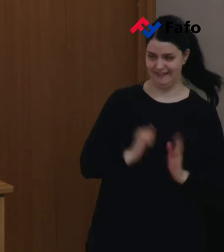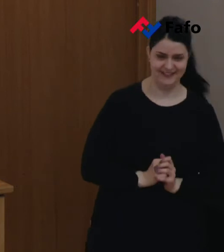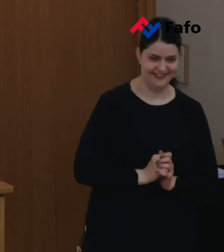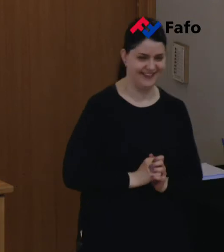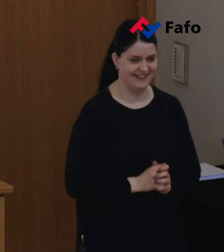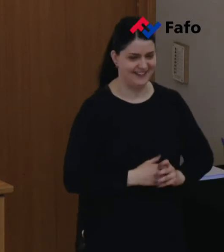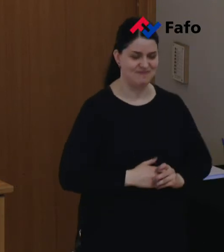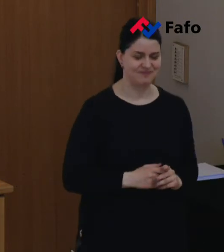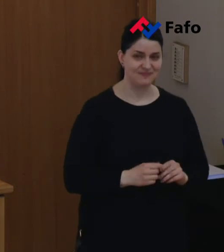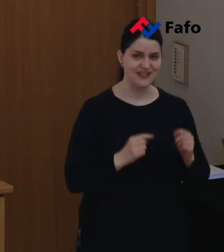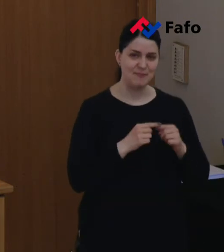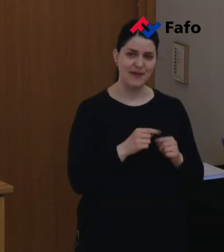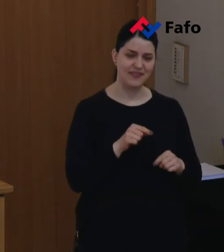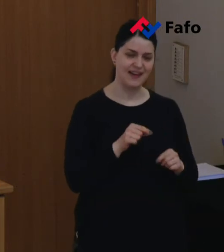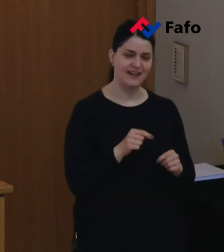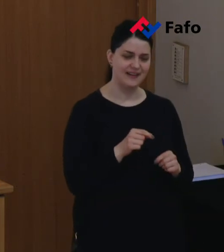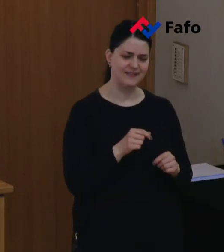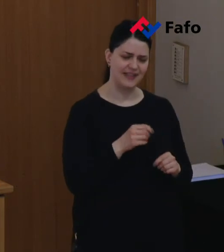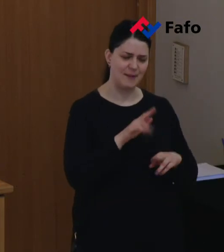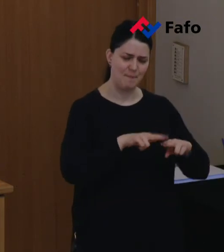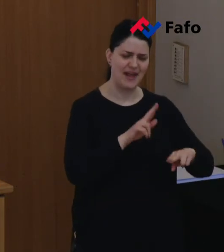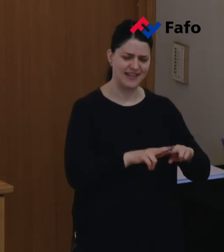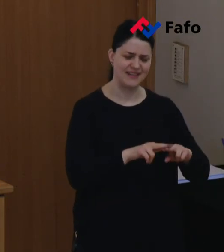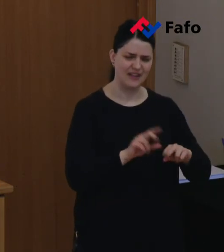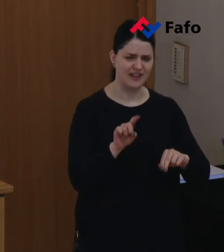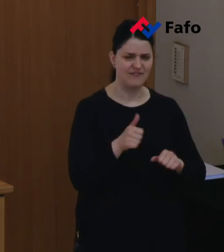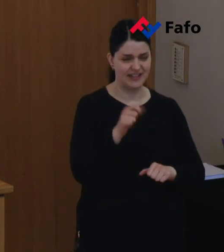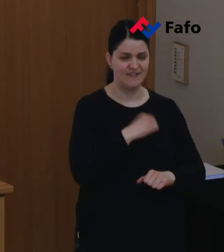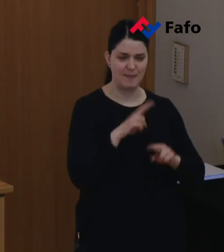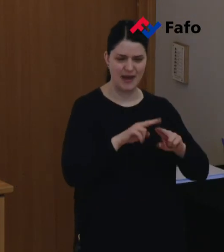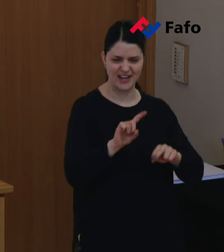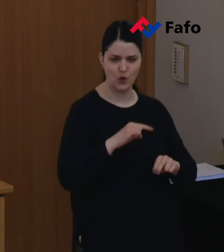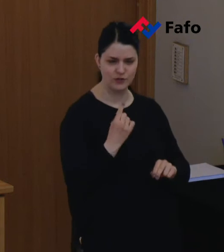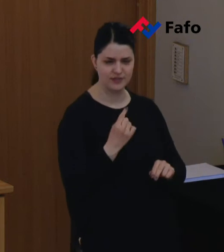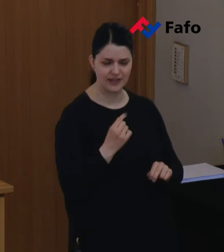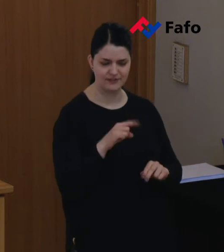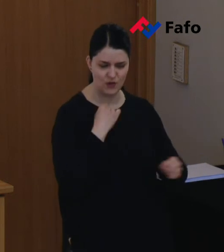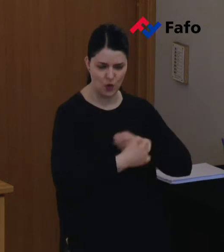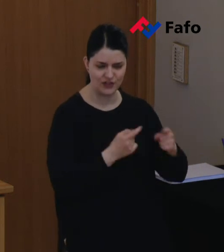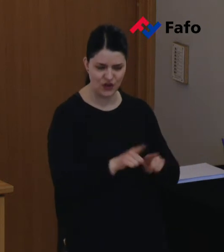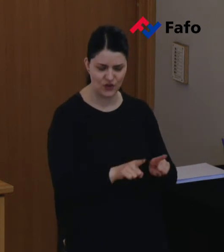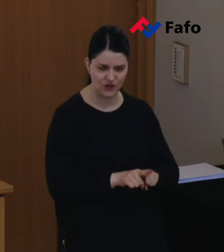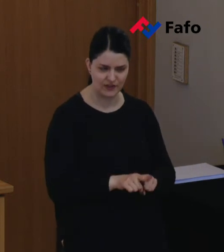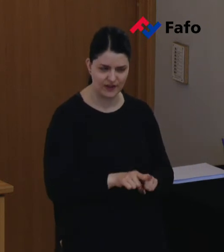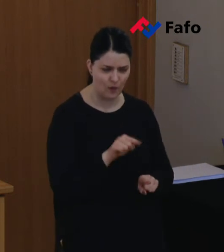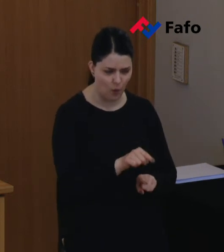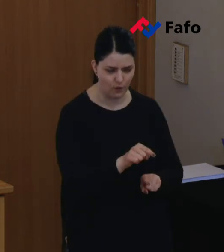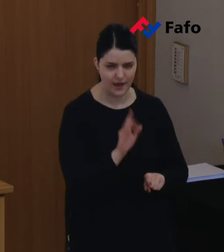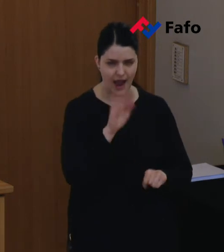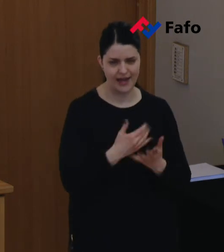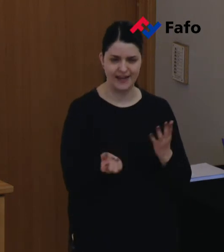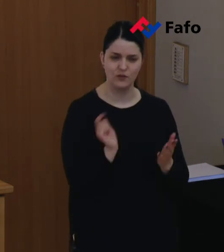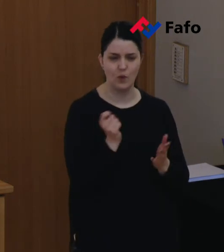Veldig. Men jo, fordi at det også merker seg det liksom at det vi driver på med det her. Og det ikke noe mål